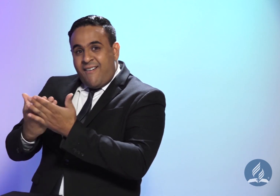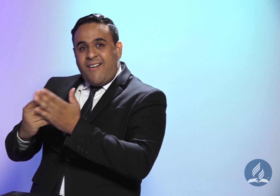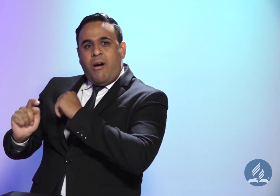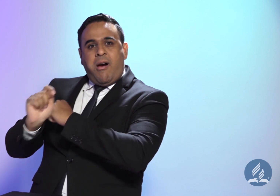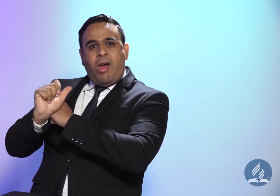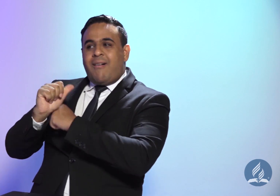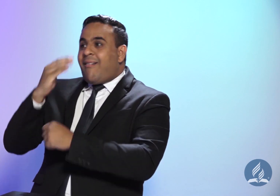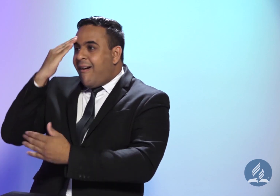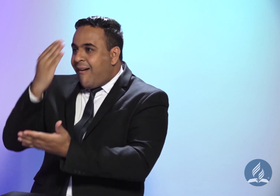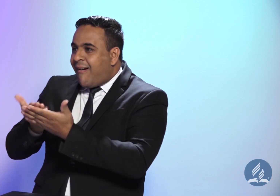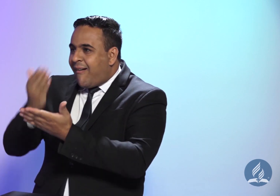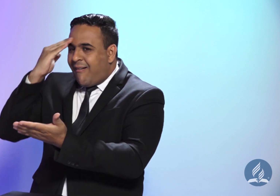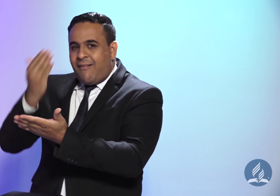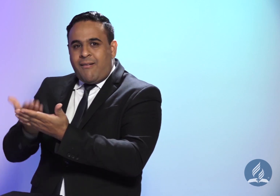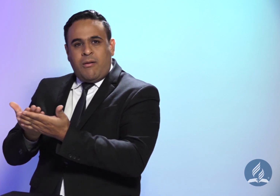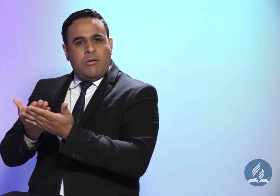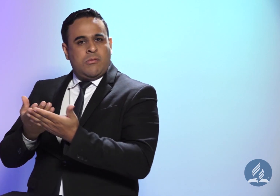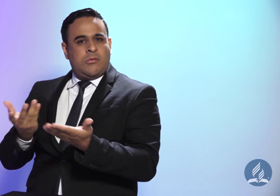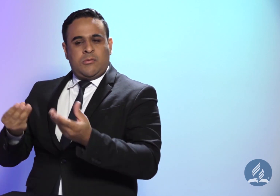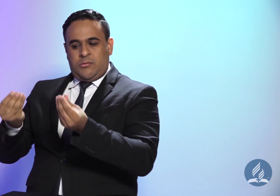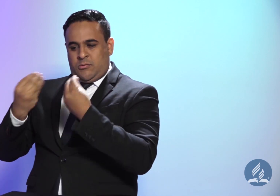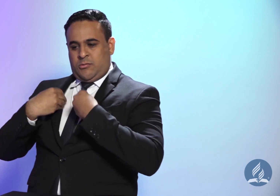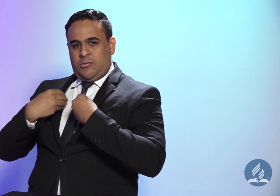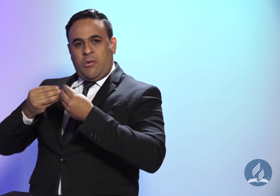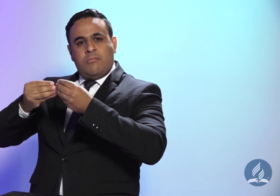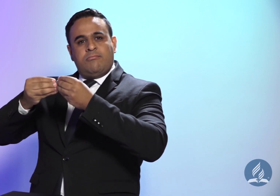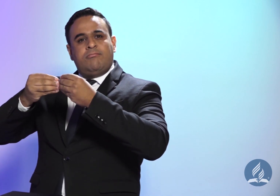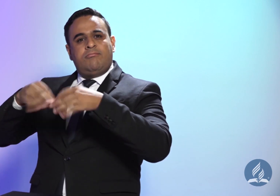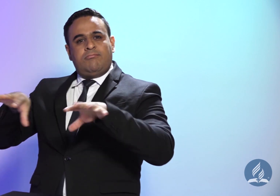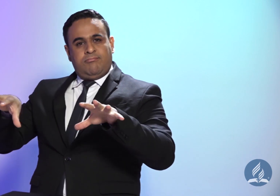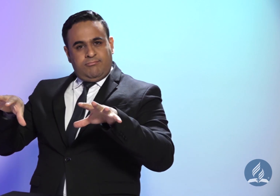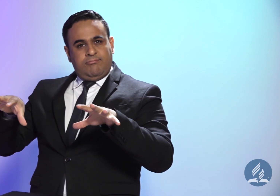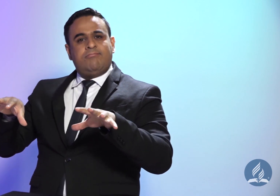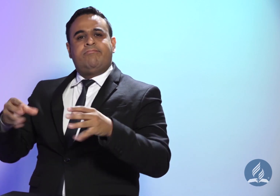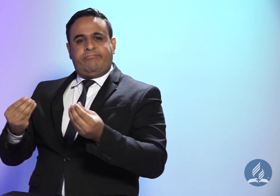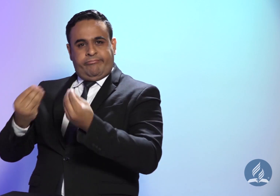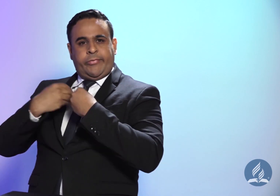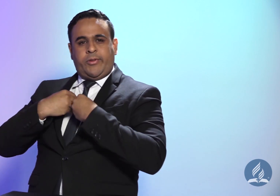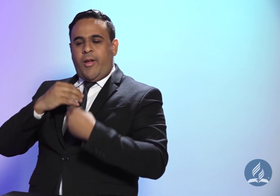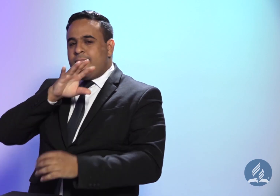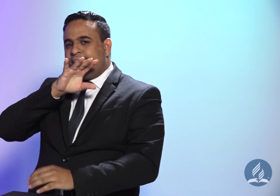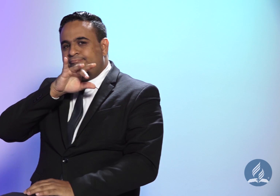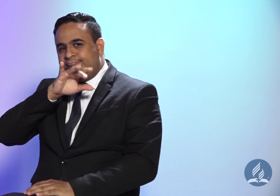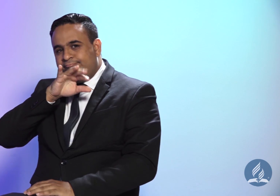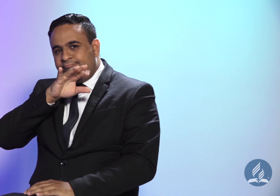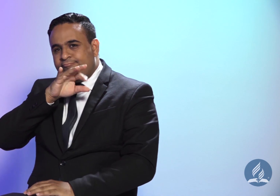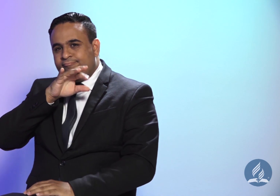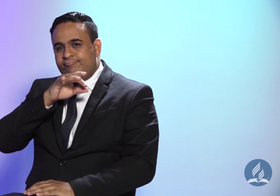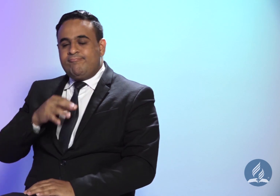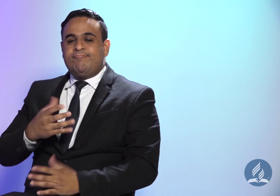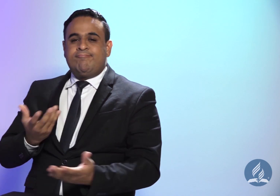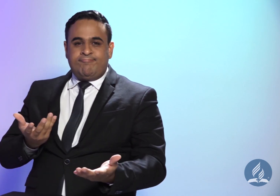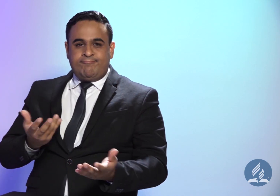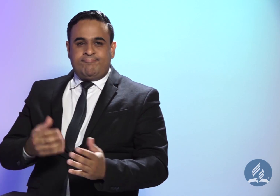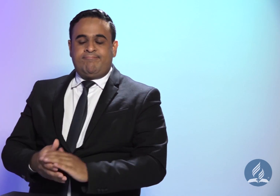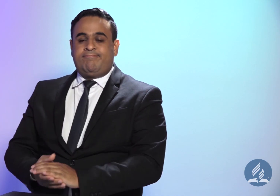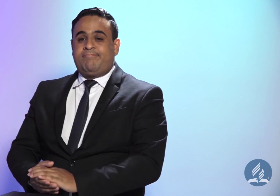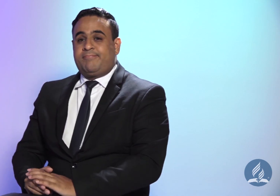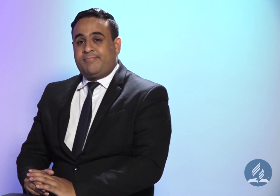precisamos entender que as religiões que têm a verdade misturado com o erro impede com que as pessoas creiam em Deus, impede com que